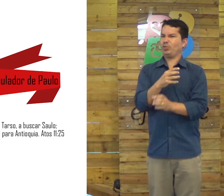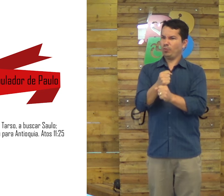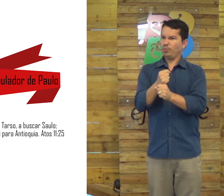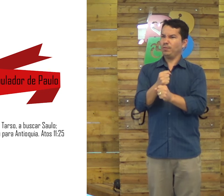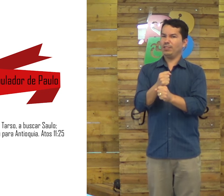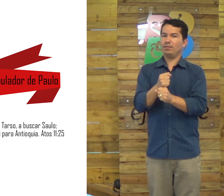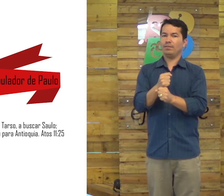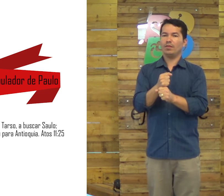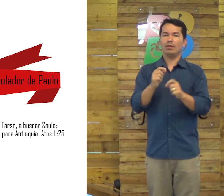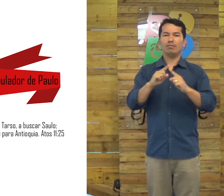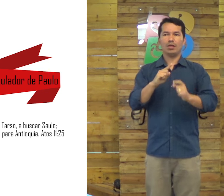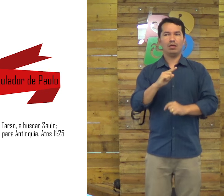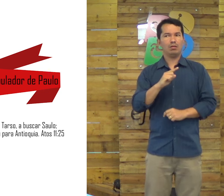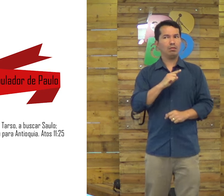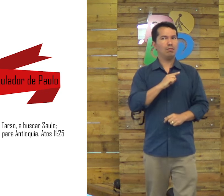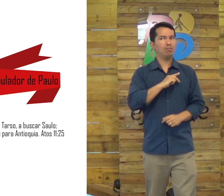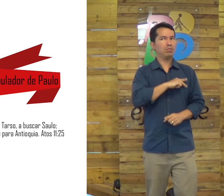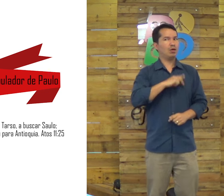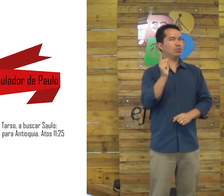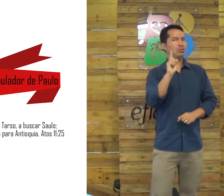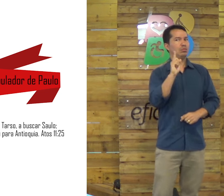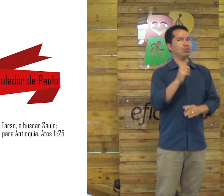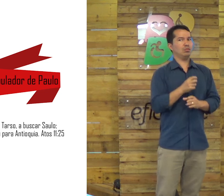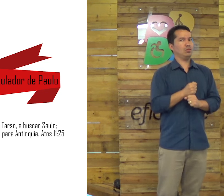era um pessoal confiável, porque os discípulos confiavam em ele.